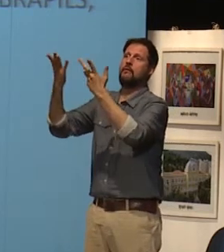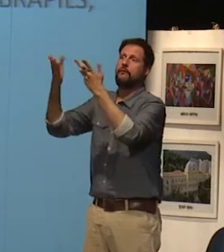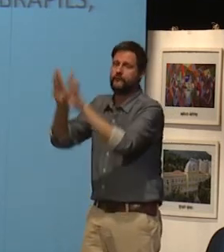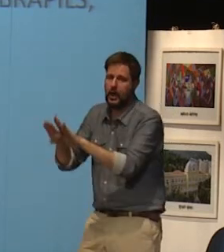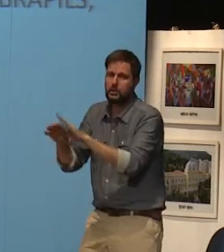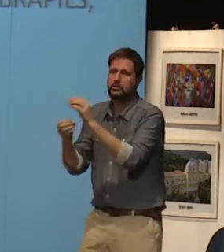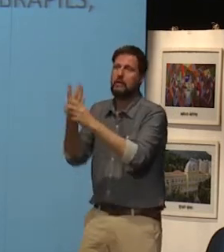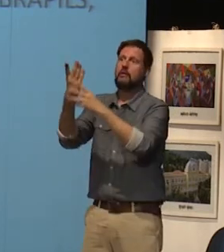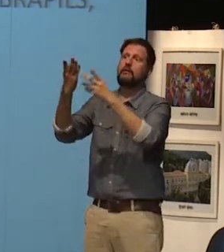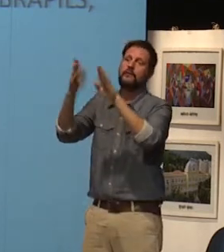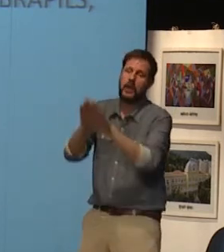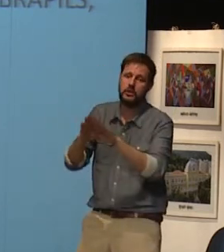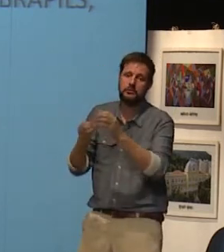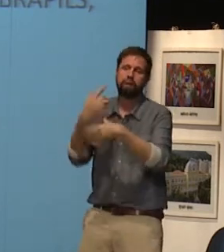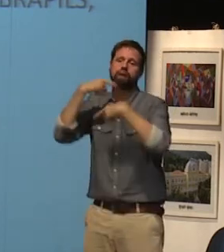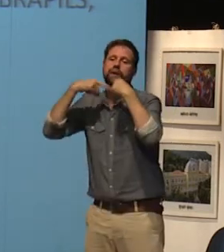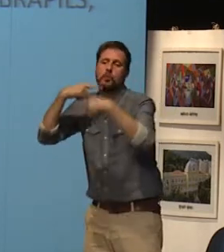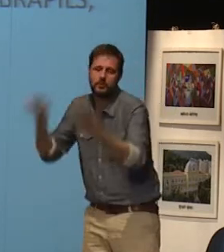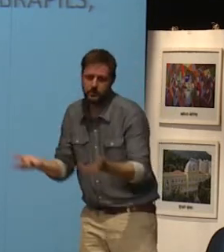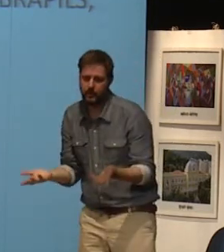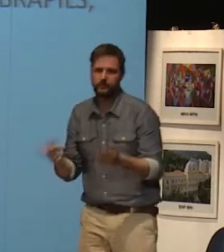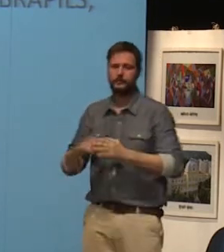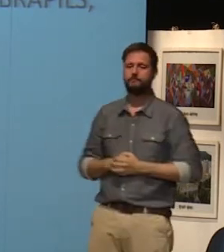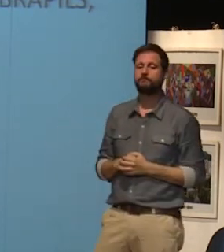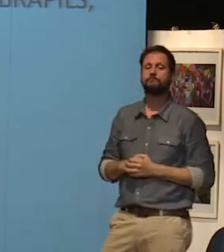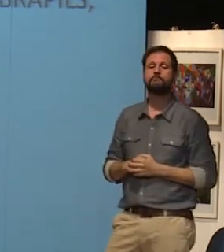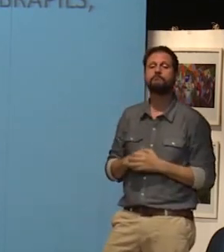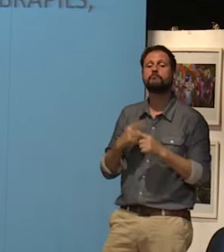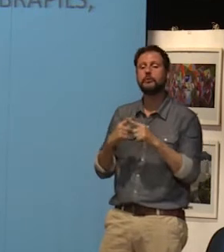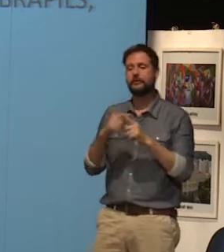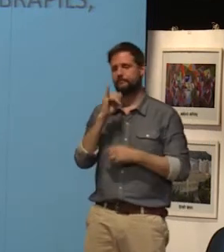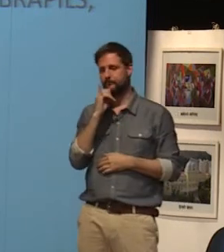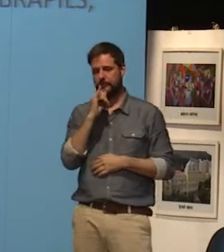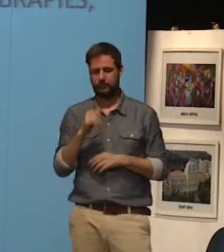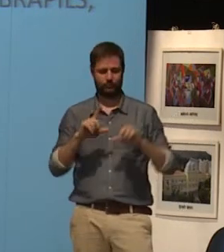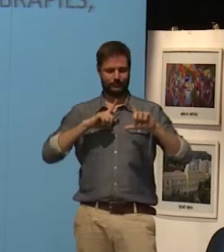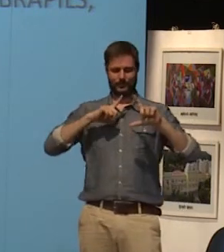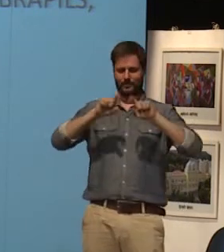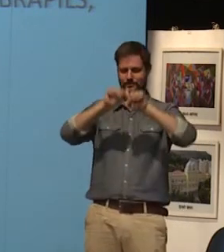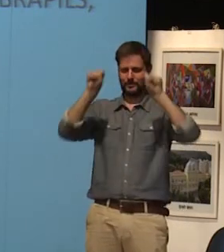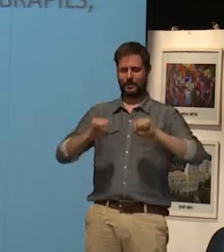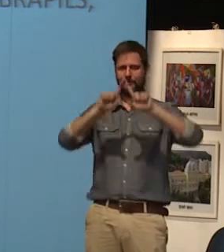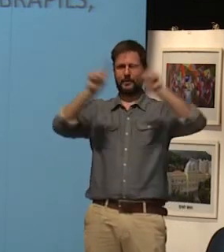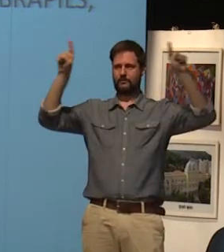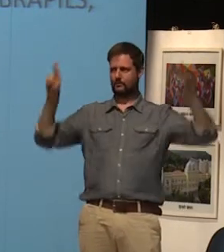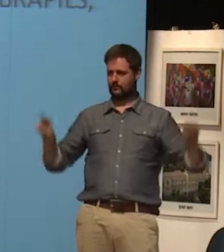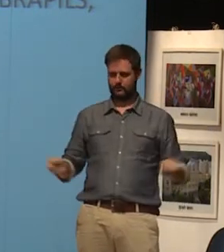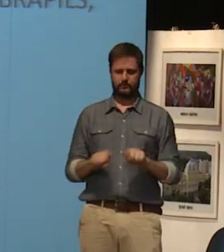outras surgiram ou fecharam, e aí temos dúvidas, estão funcionando ou não. Então, por exemplo,